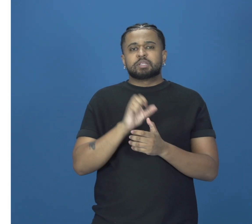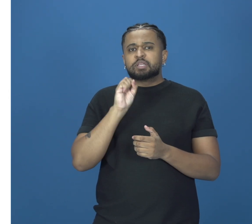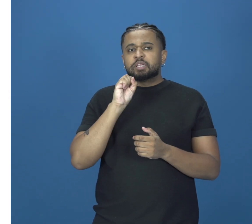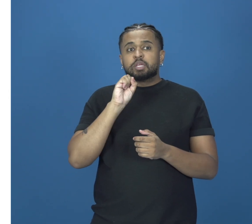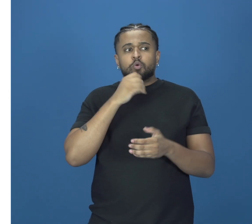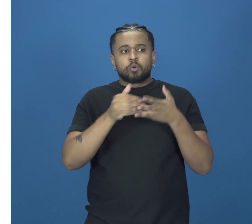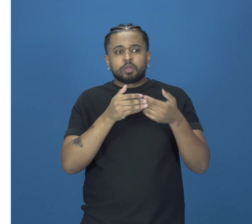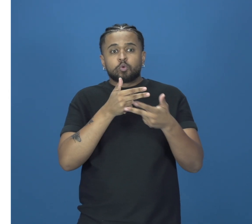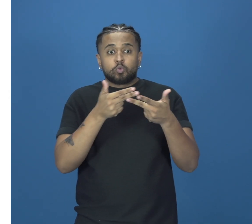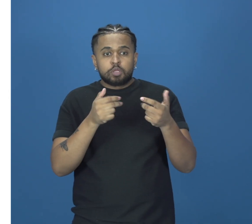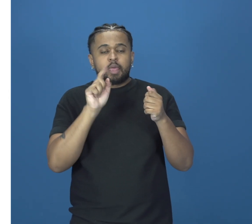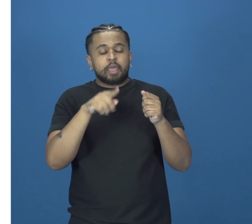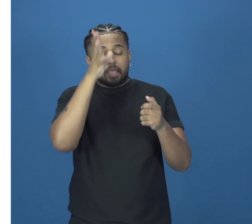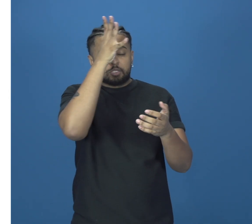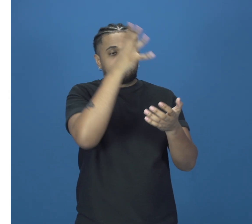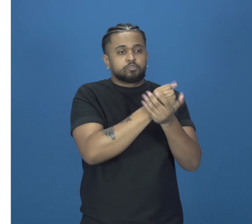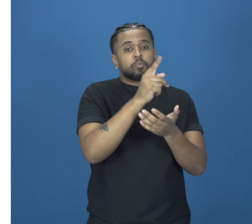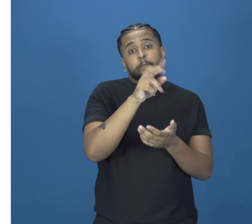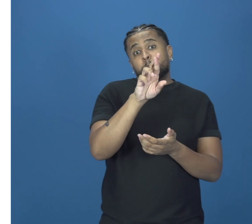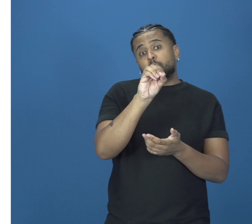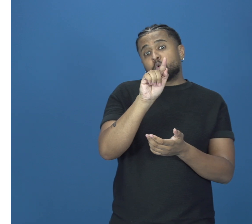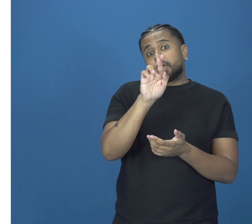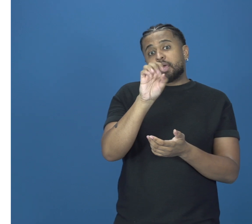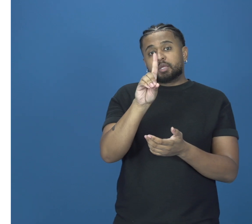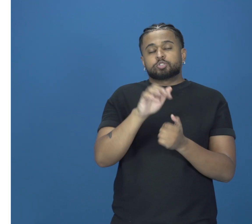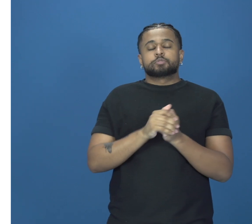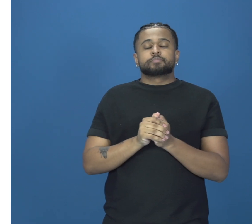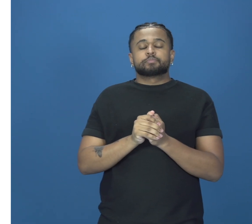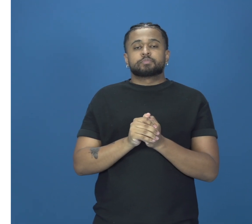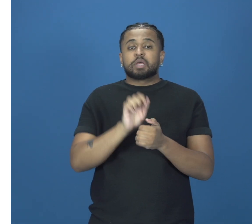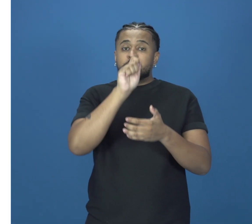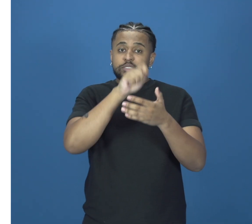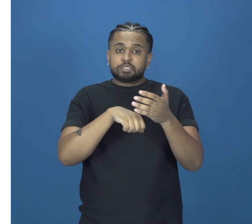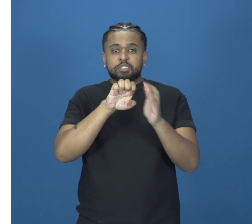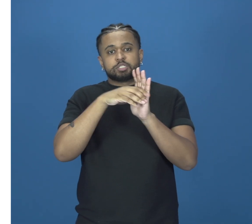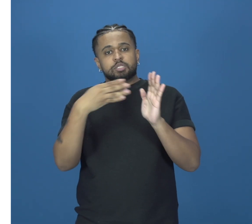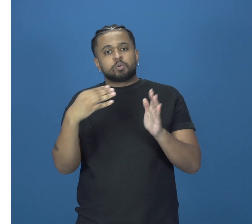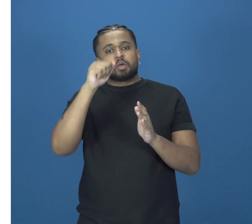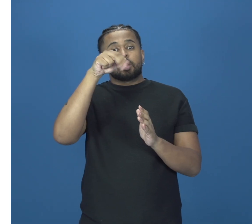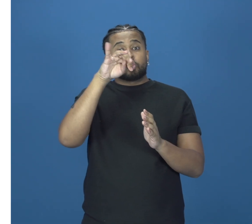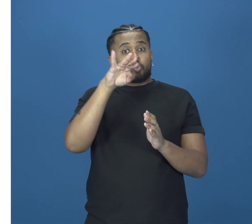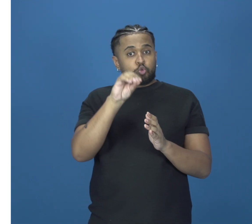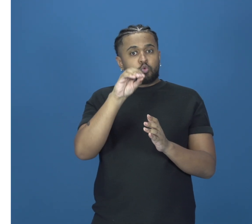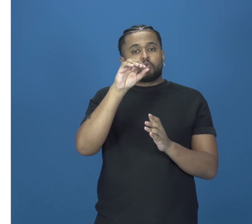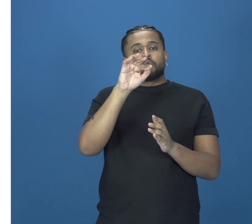casos omissos serão resolvidos pela Pró-Reitoria de Graduação. Assina o edital